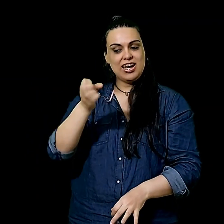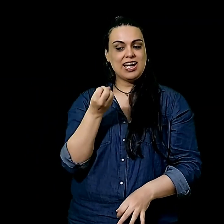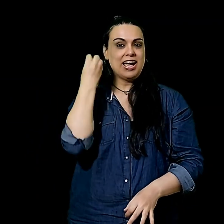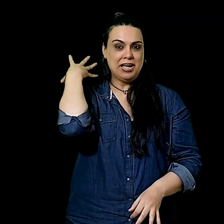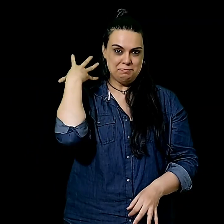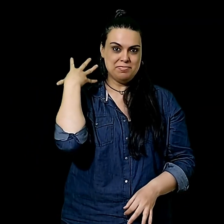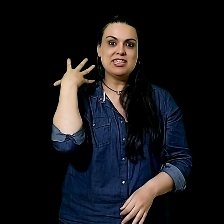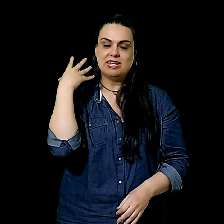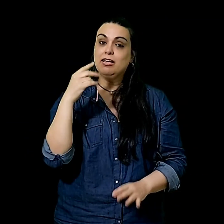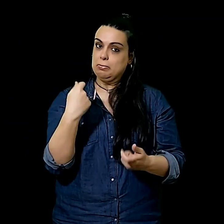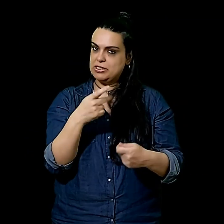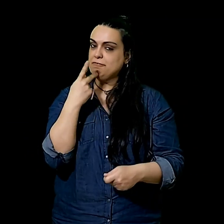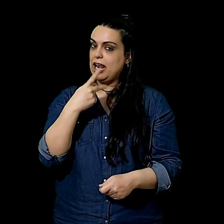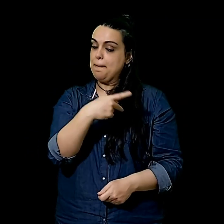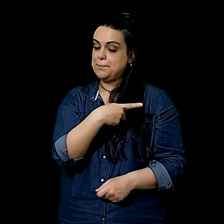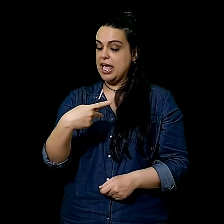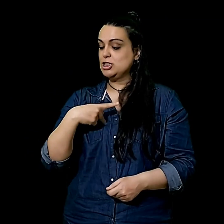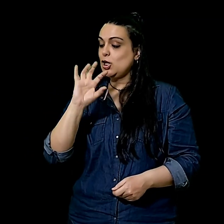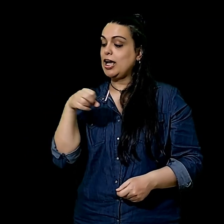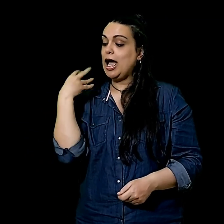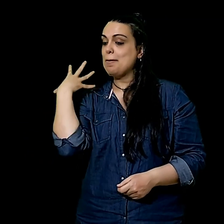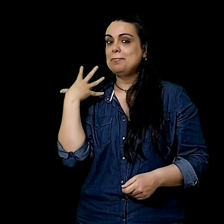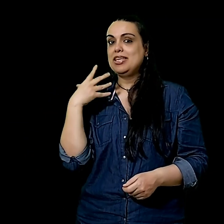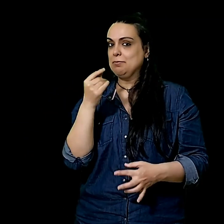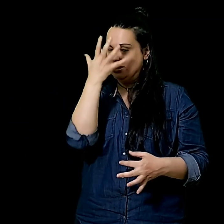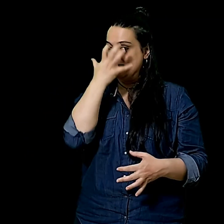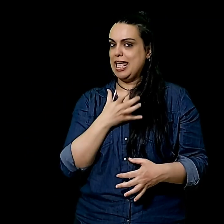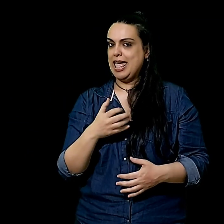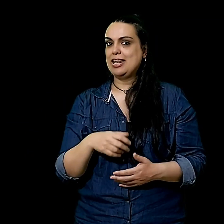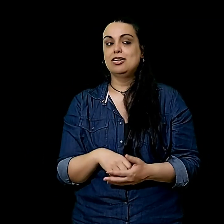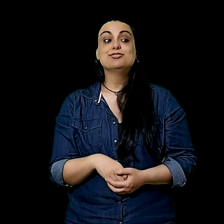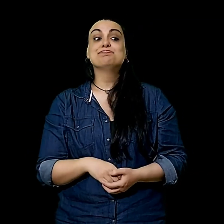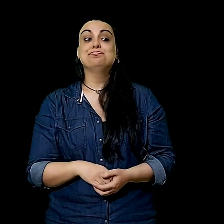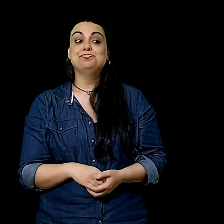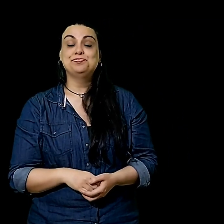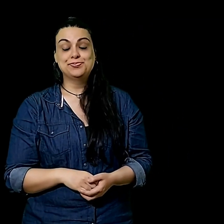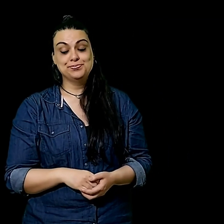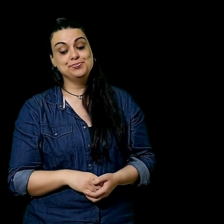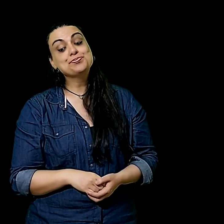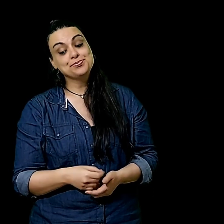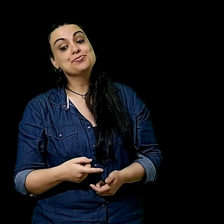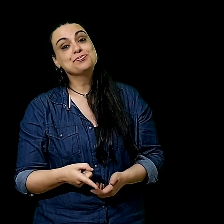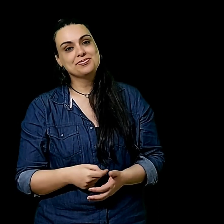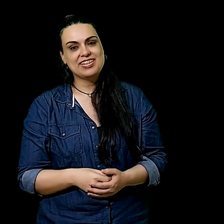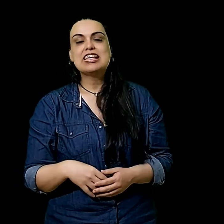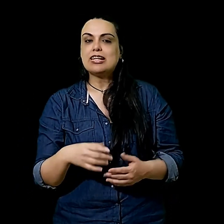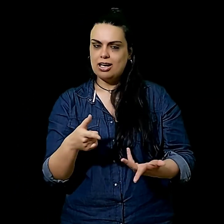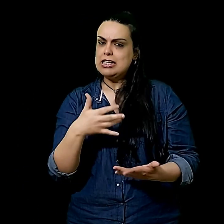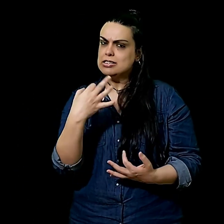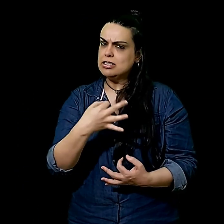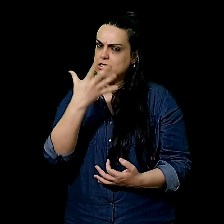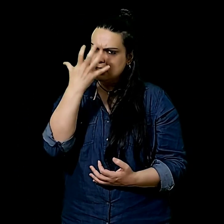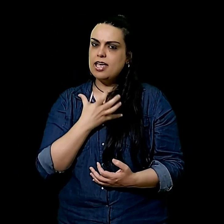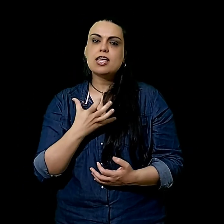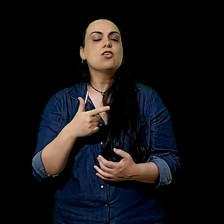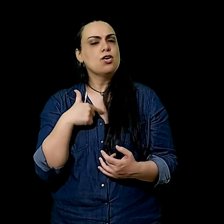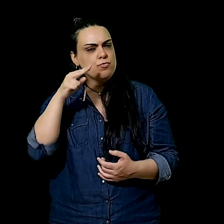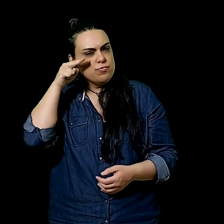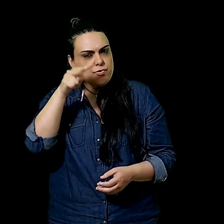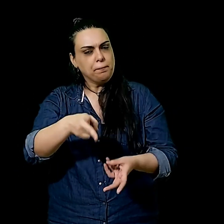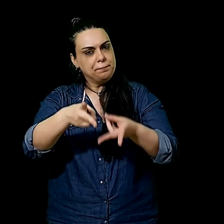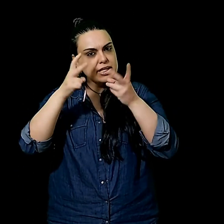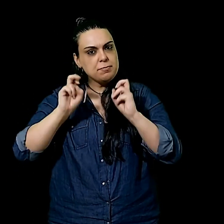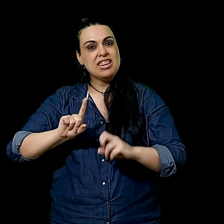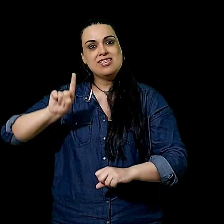Camila. Tem que falar pastora Camila para poder ficar mais sério, né? Olha lá. Mas eu tô muito feliz porque, assim, eu tô vendo que, de